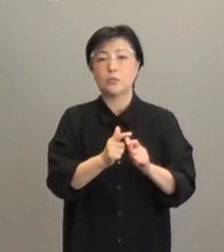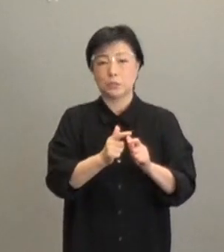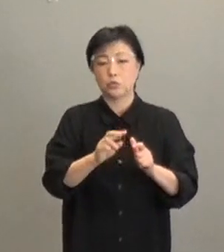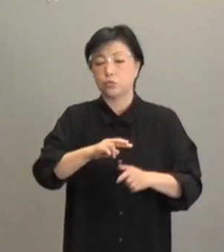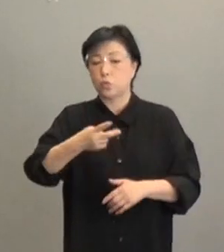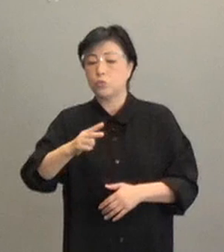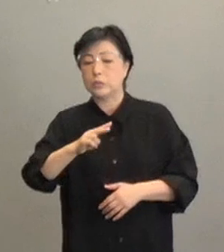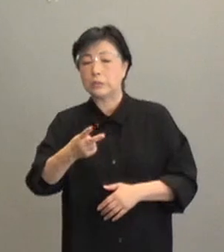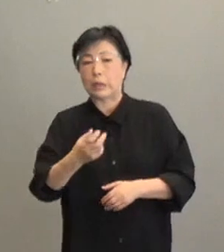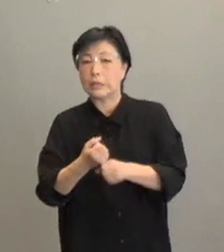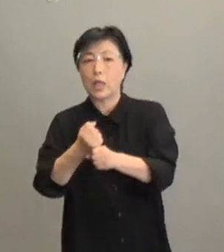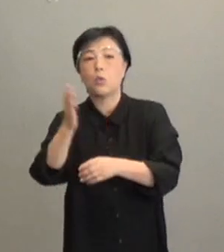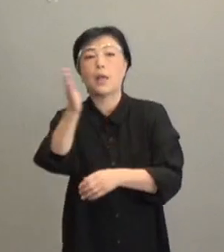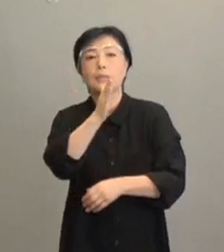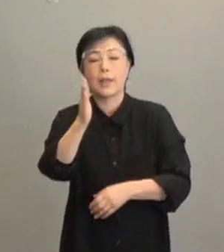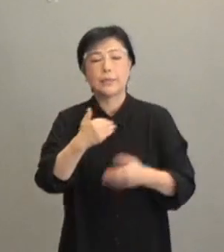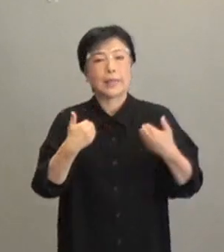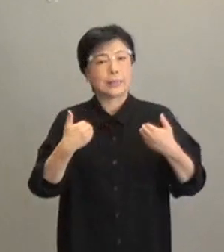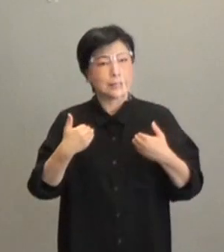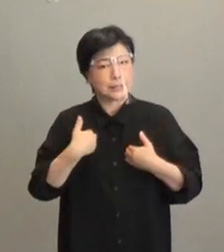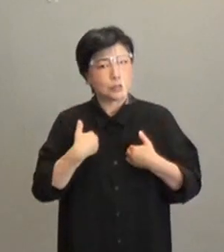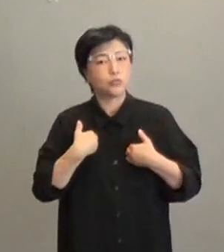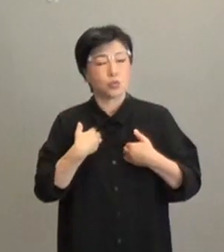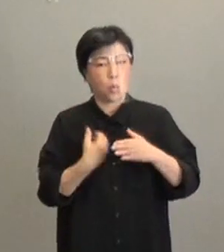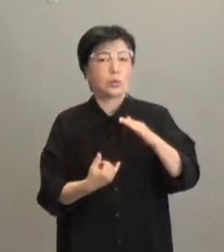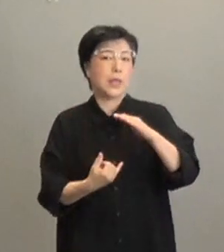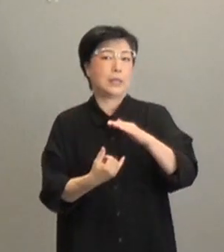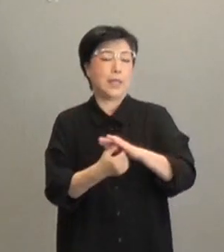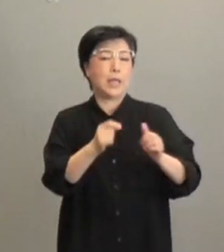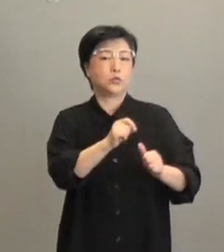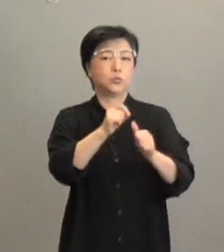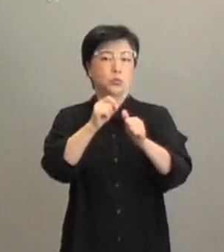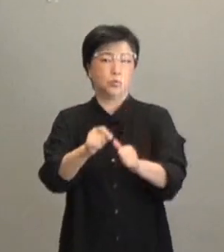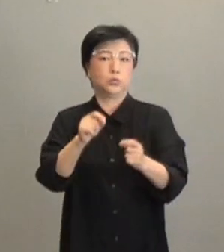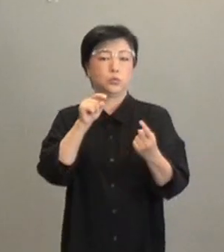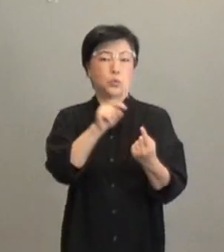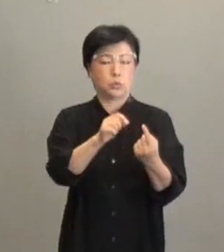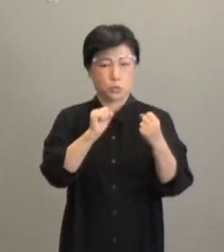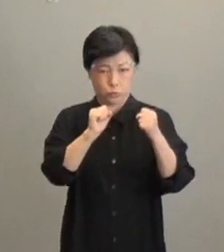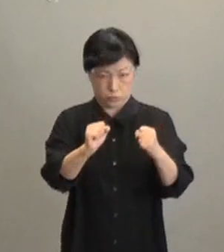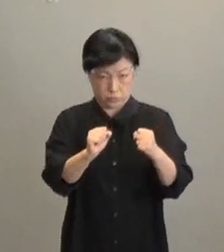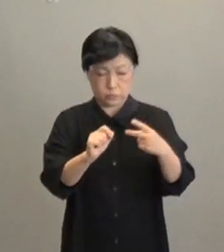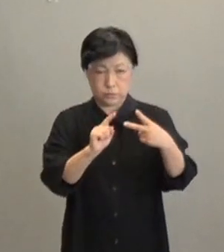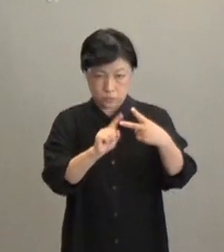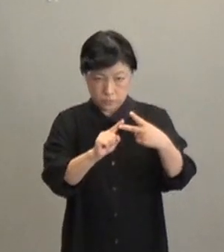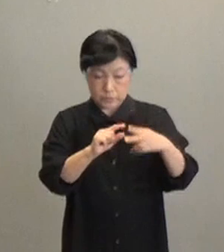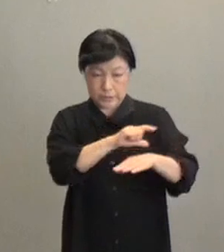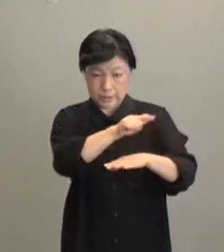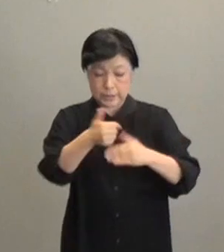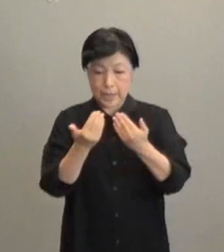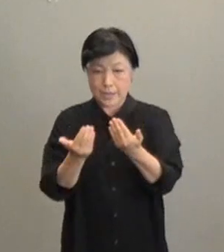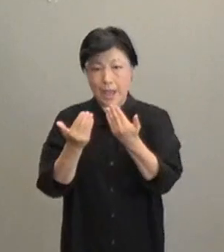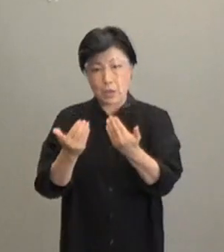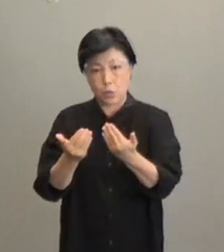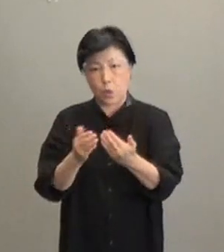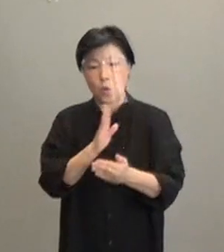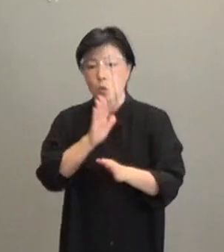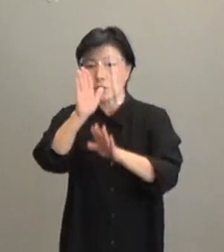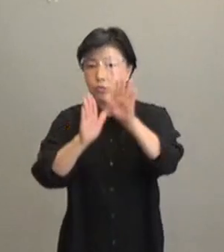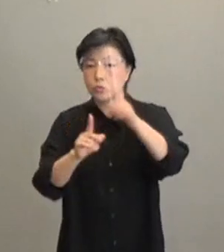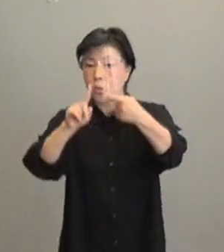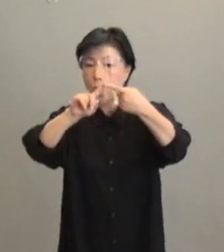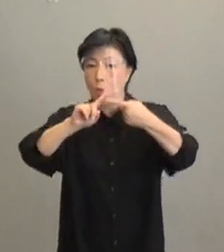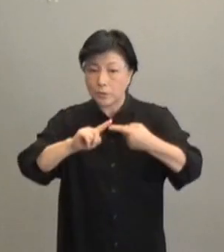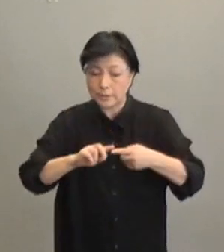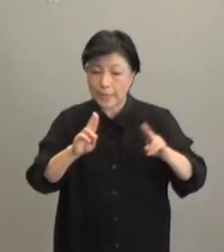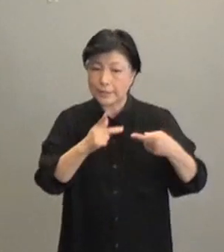り替えによらずに必要な定数措置を講じること、2つに、地域や学校の実情に応じて